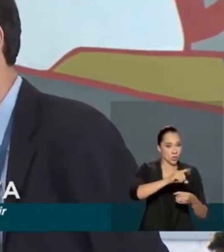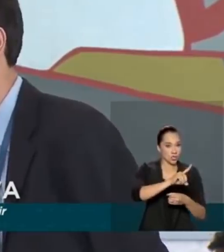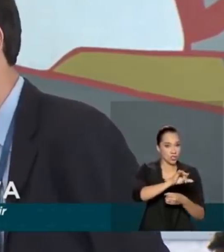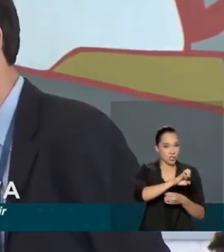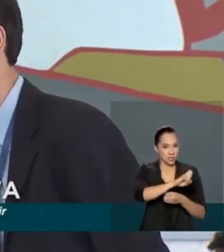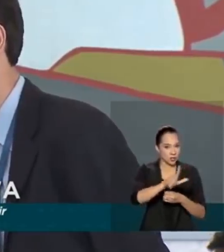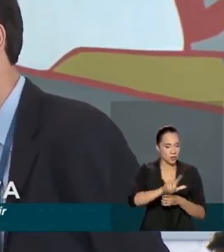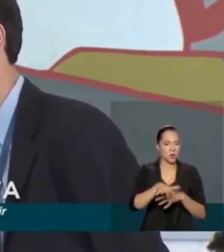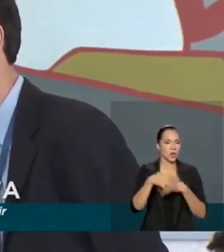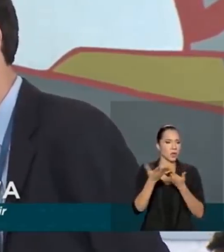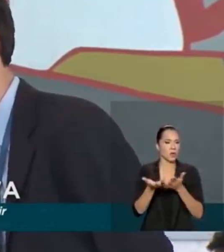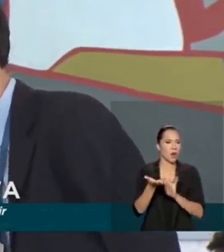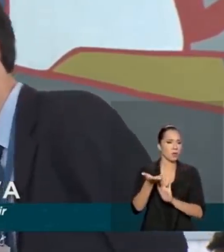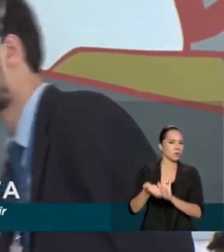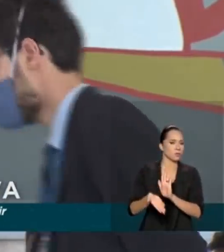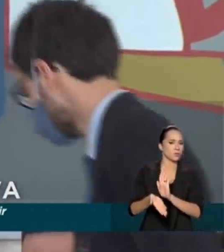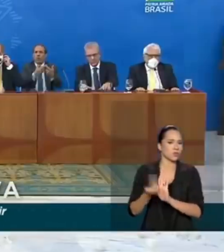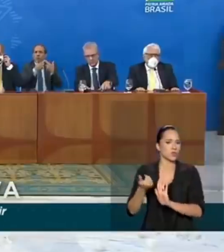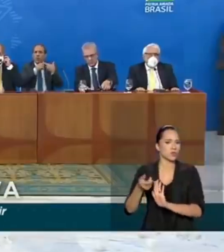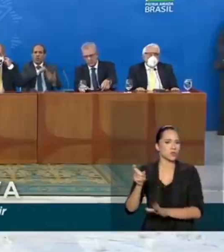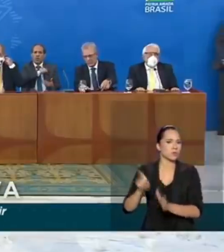renúncia fiscal em ambos os casos?